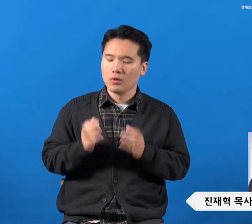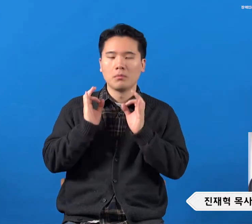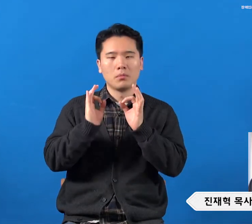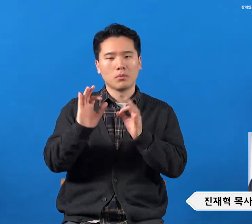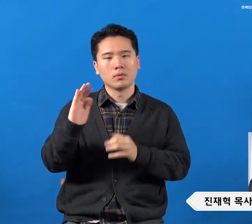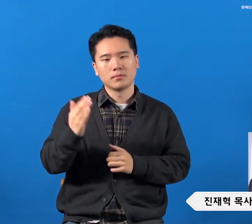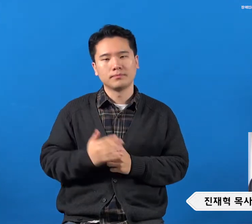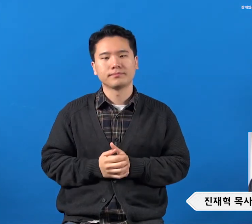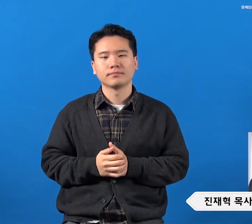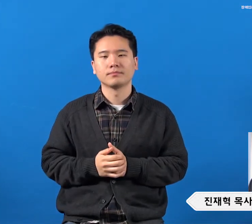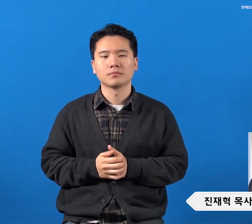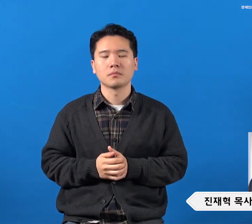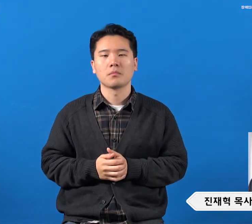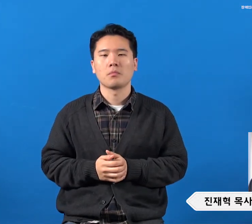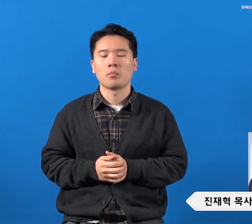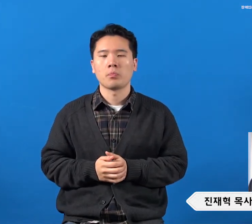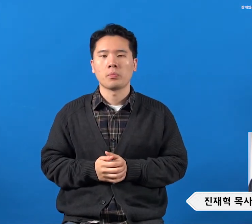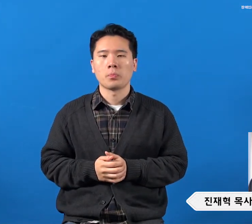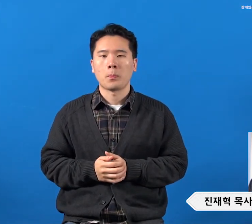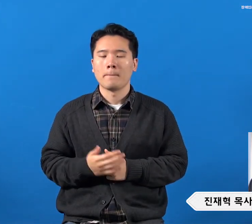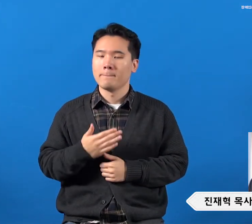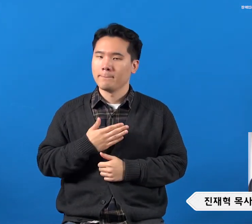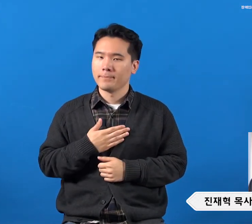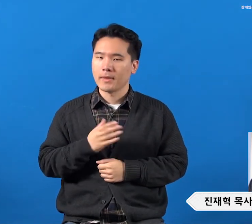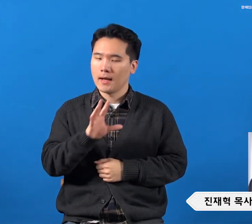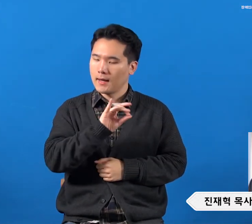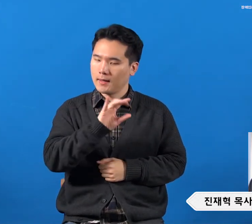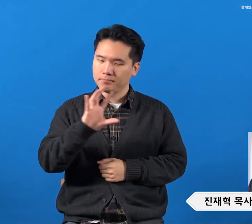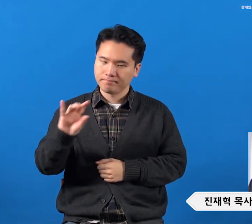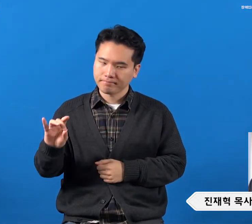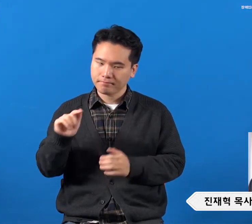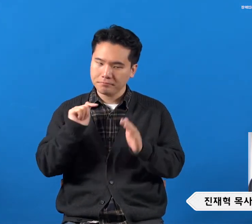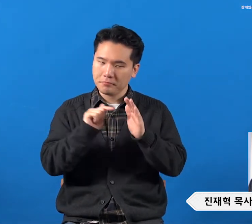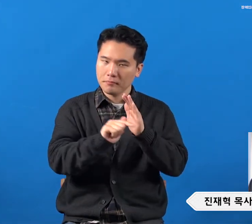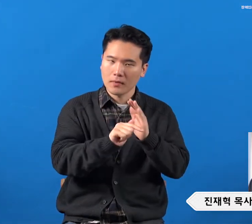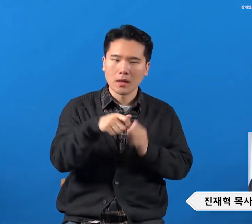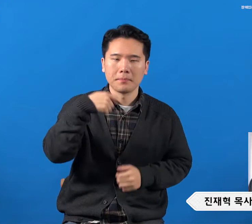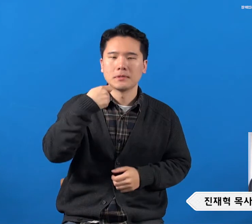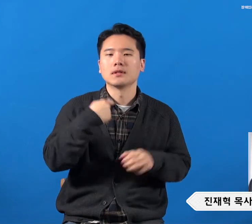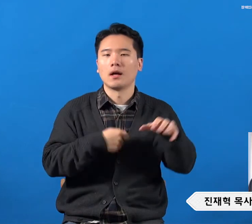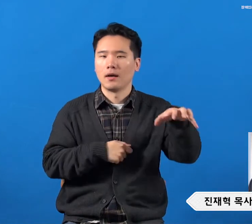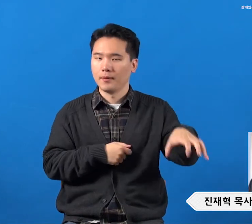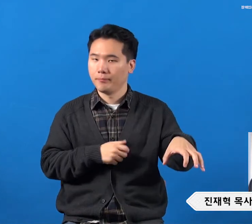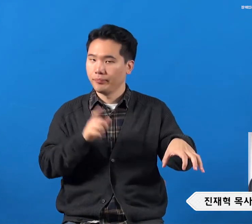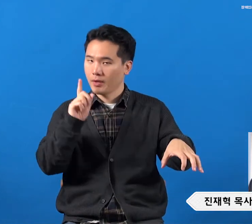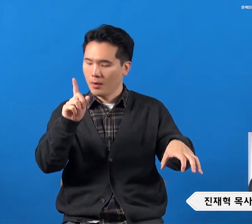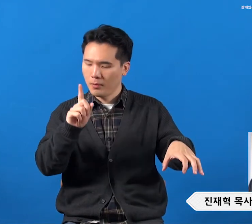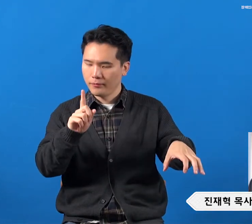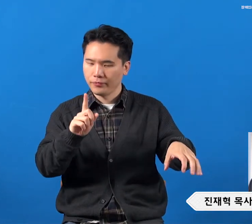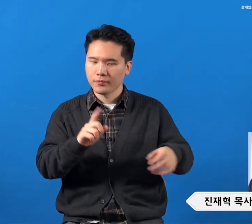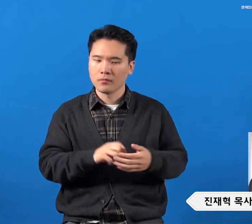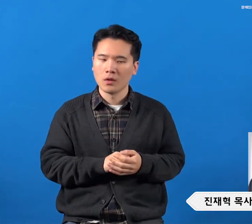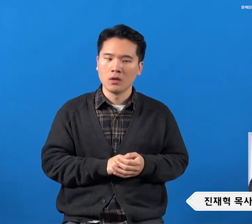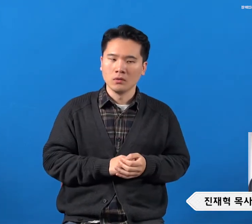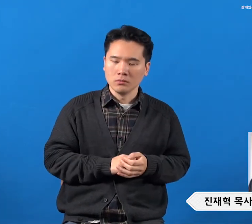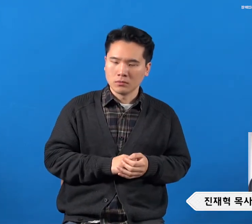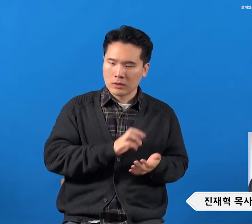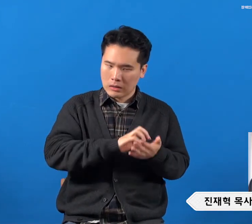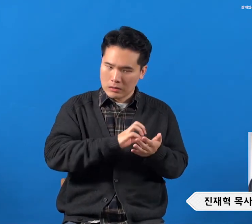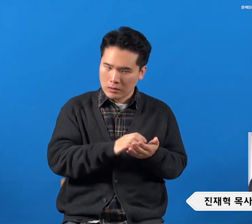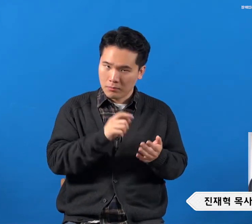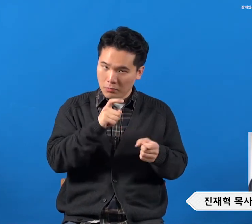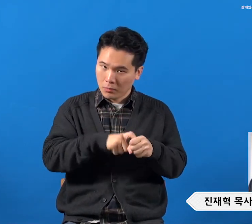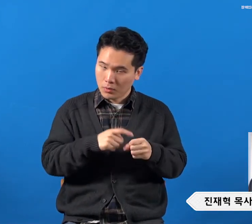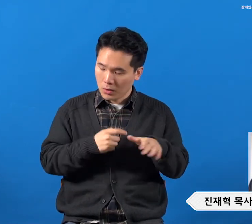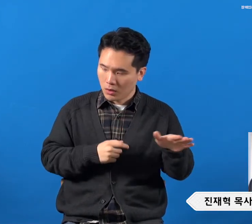계심을 봅니다. 제가 가끔 가는 식당에 한 번은 계산을 하러 나갔더니